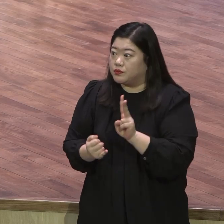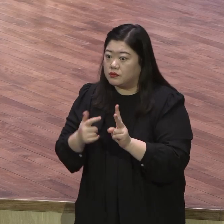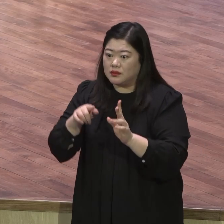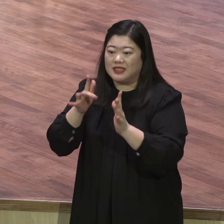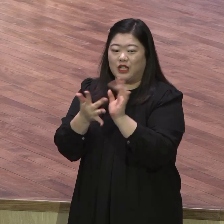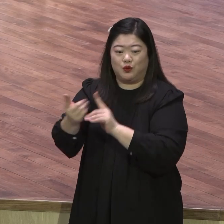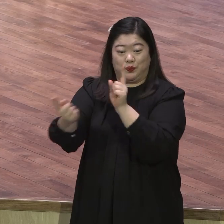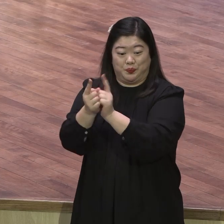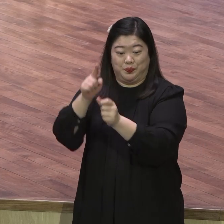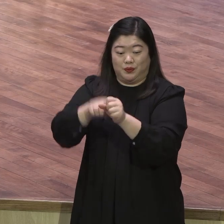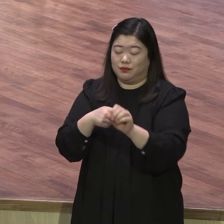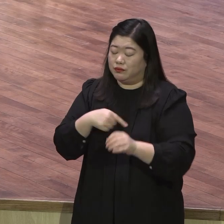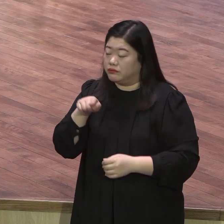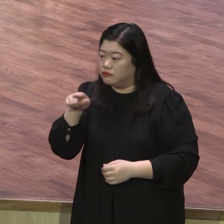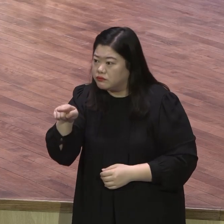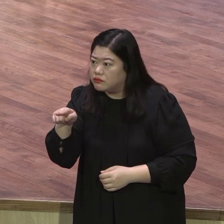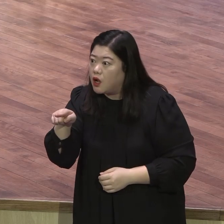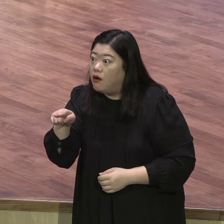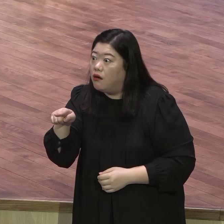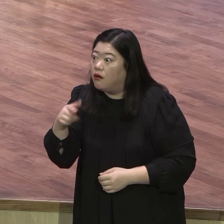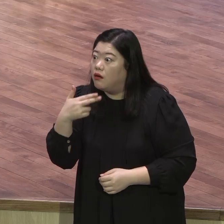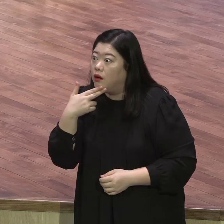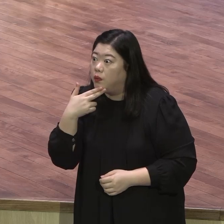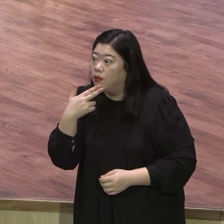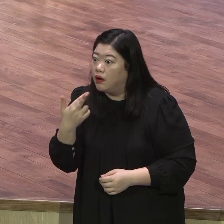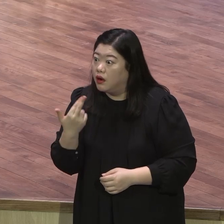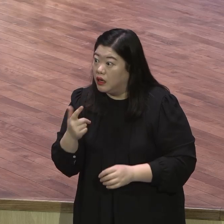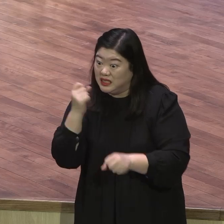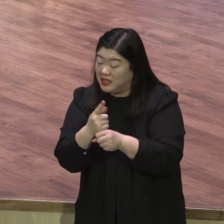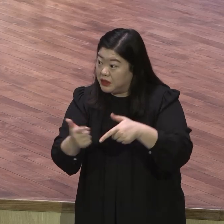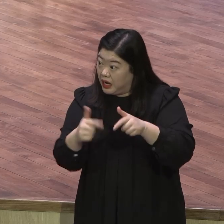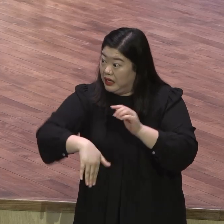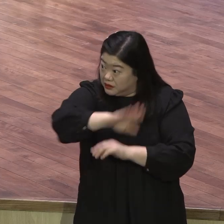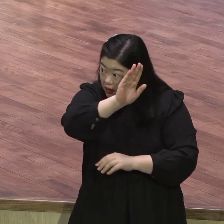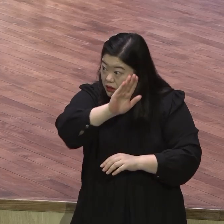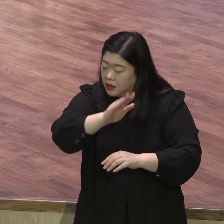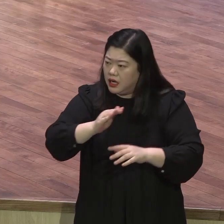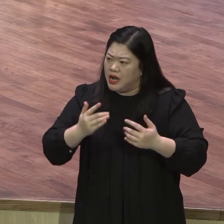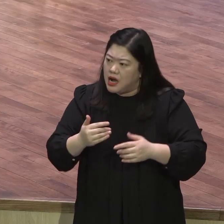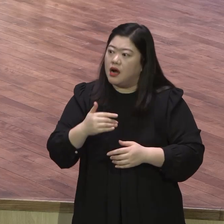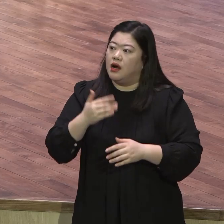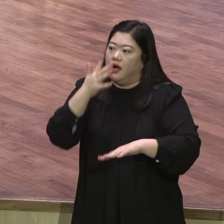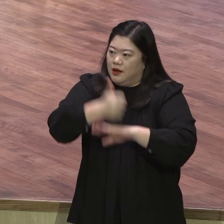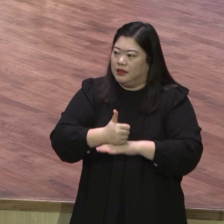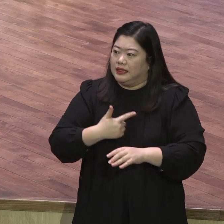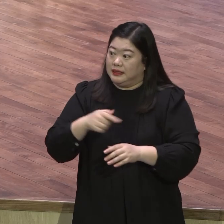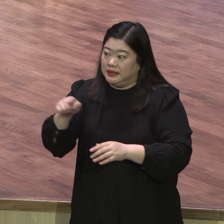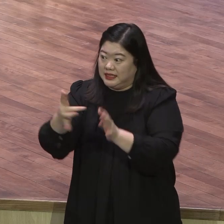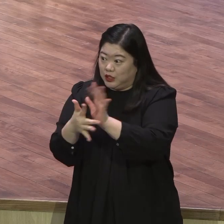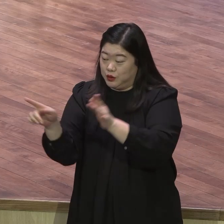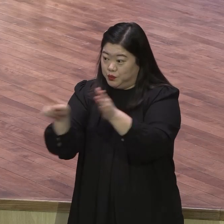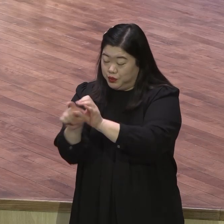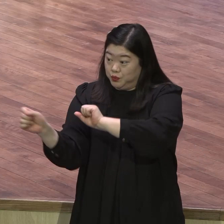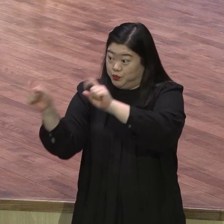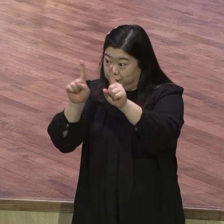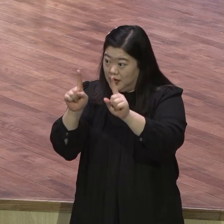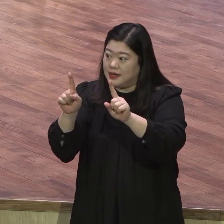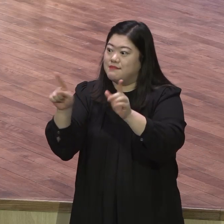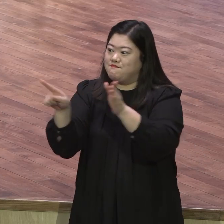모든 당신 48조 운명에서 끝났다. 모든 저주 모든 가문의 다 끝났다. 너 죄에서 해방됐다. 사당국에서